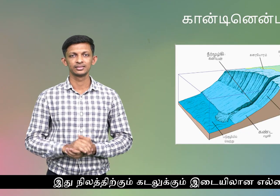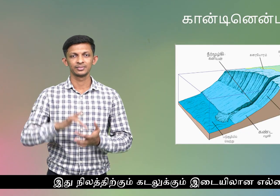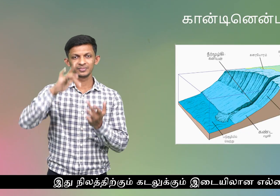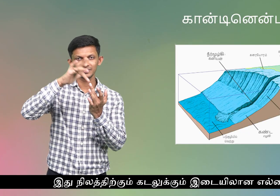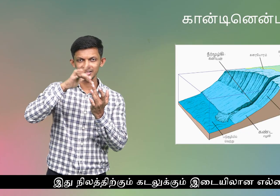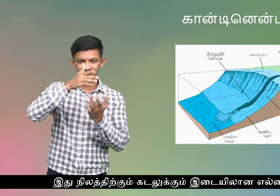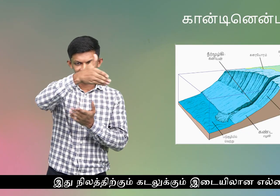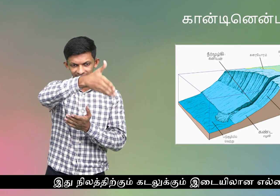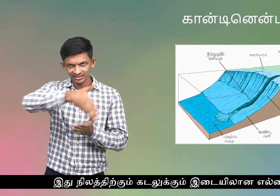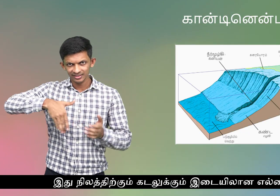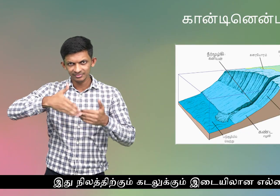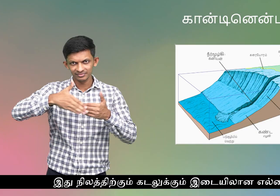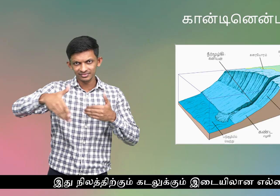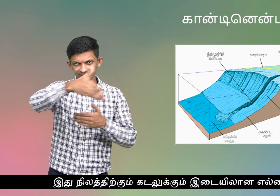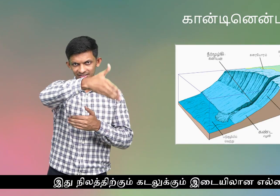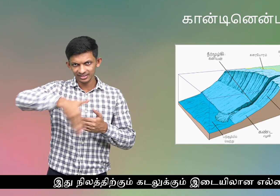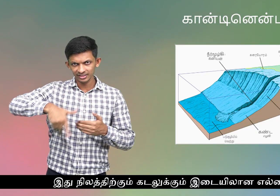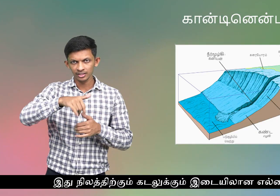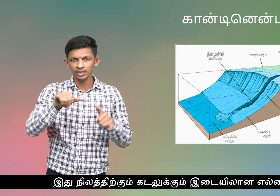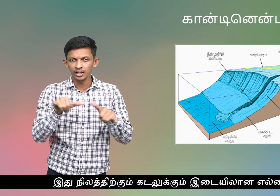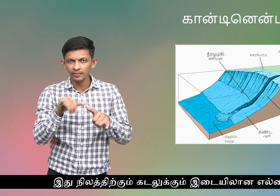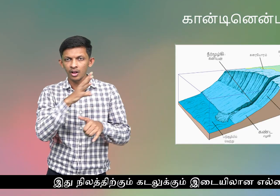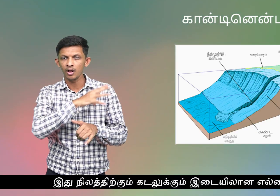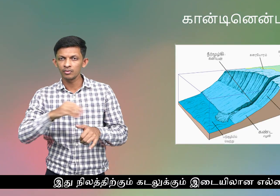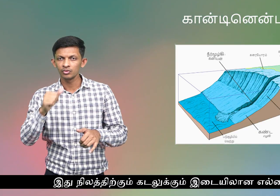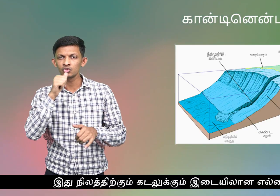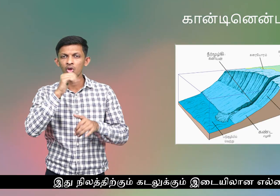இது நிலத்திற்கும் கடலுக்கும் இடையிலான எல்லைப் பகுதி.